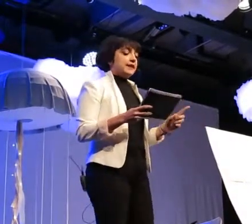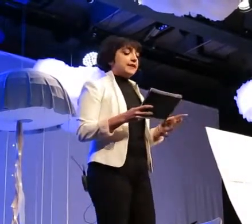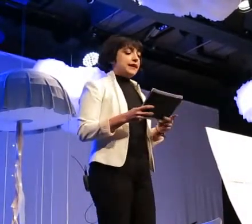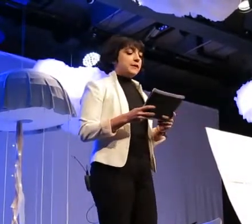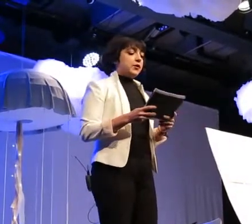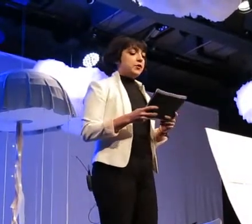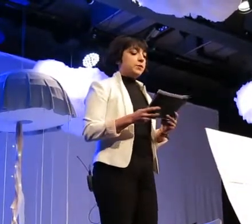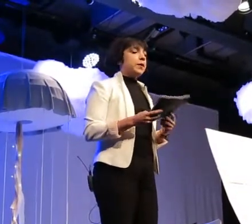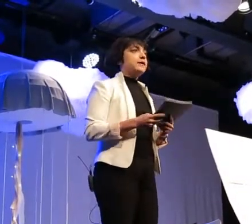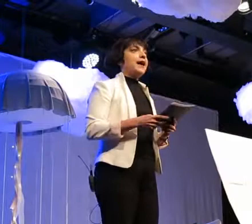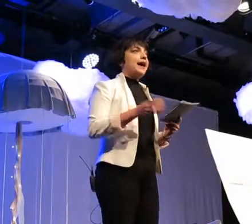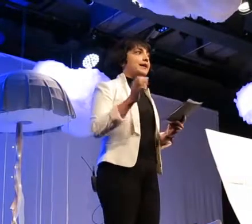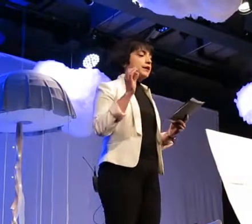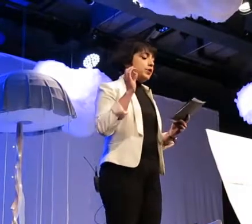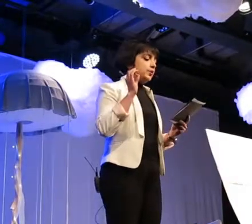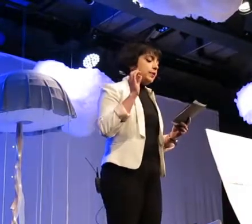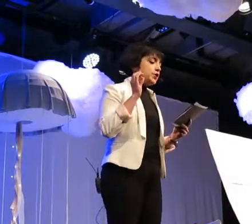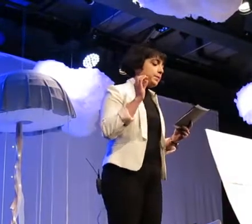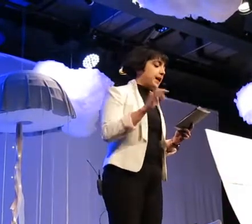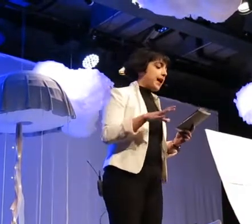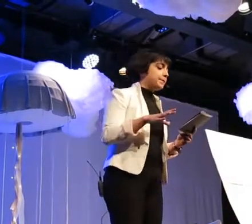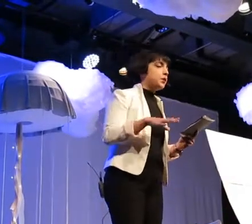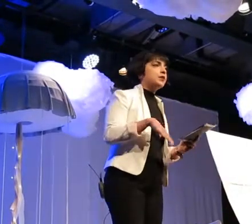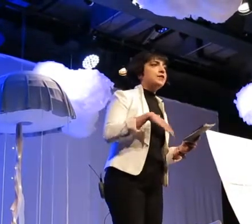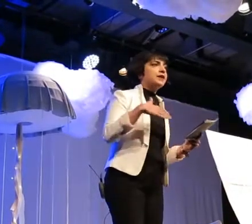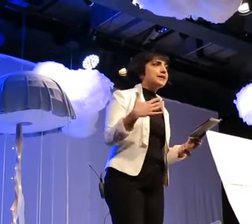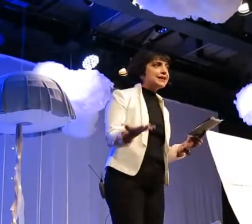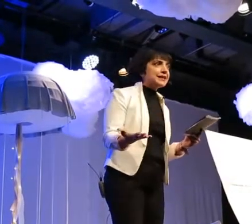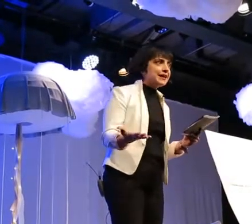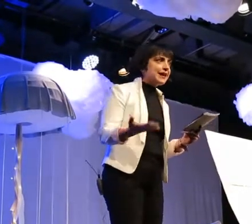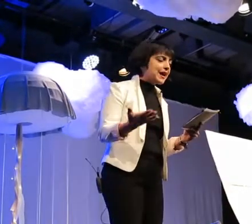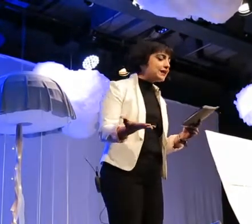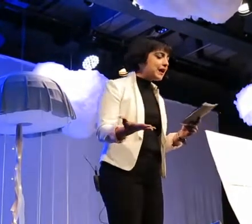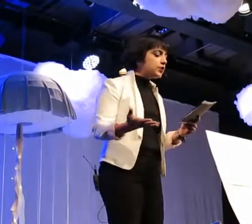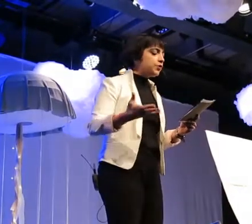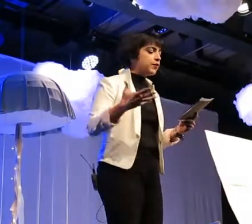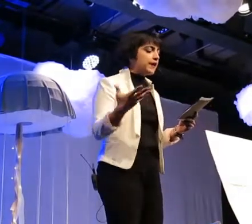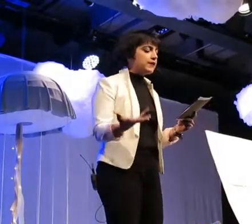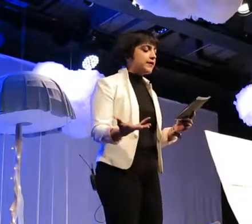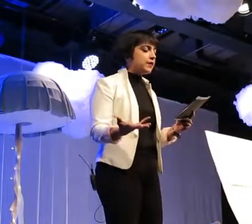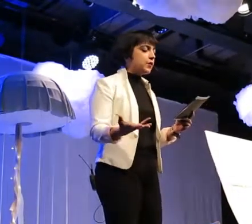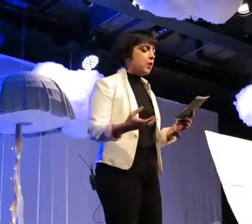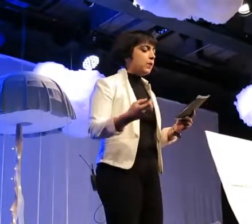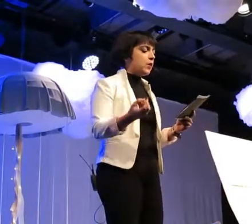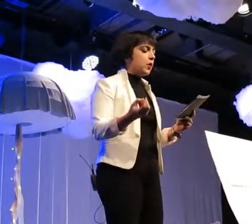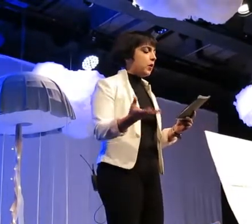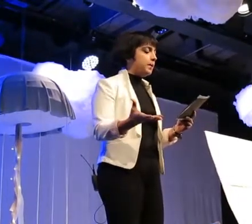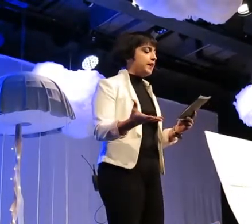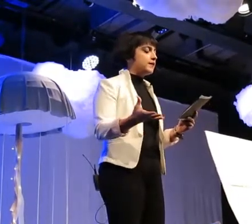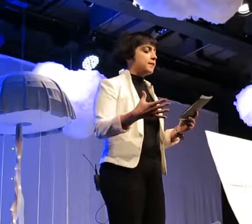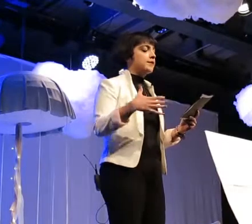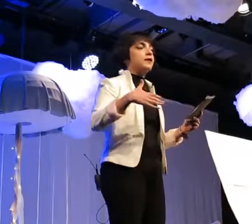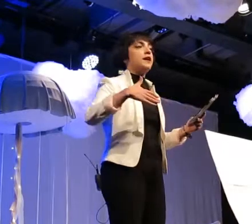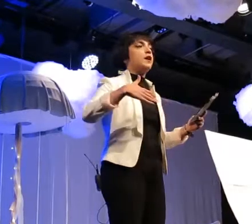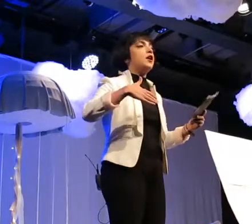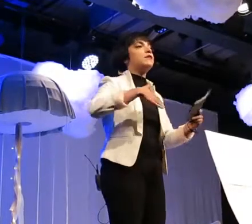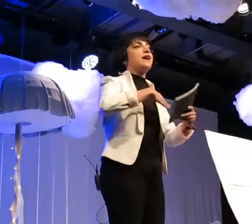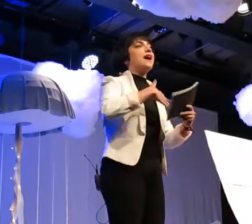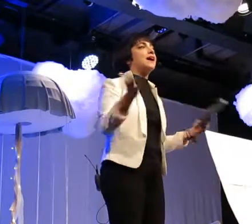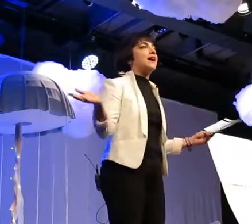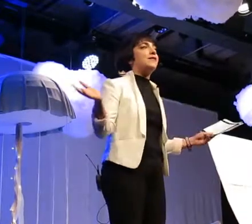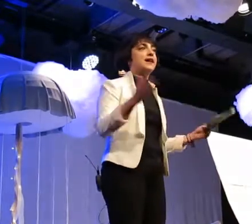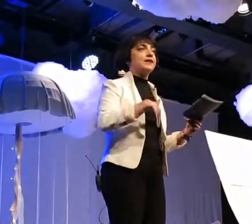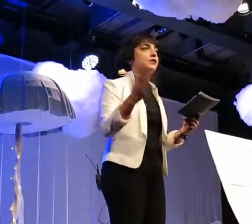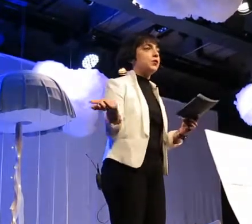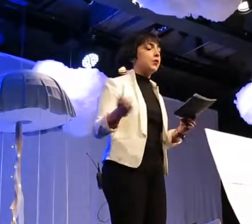Ett lika viktigt klimattoppmöte ägde det rum i Köpenhamn. Och det var jätteladdat och förväntansfull och många hoppades att man skulle